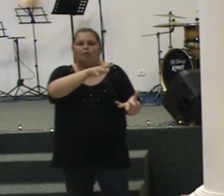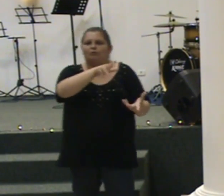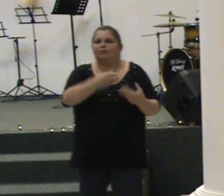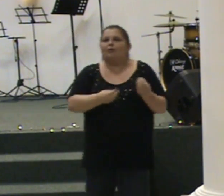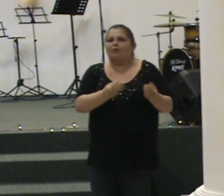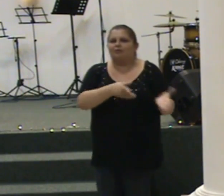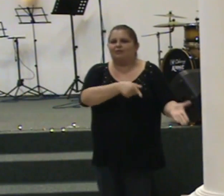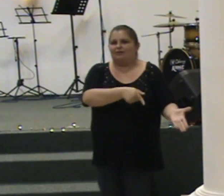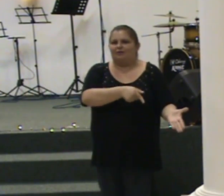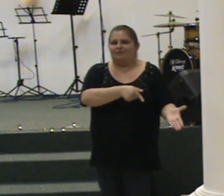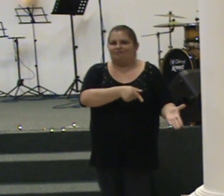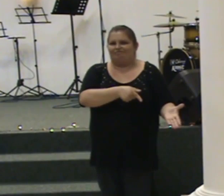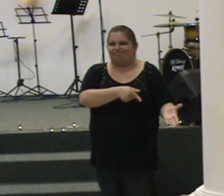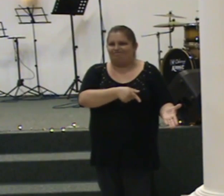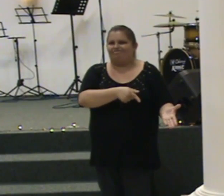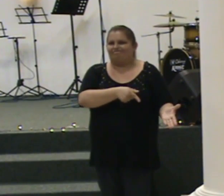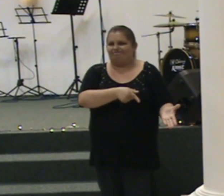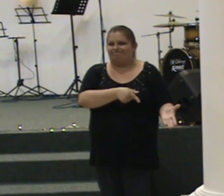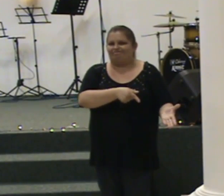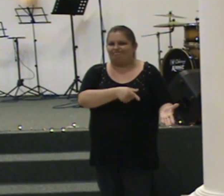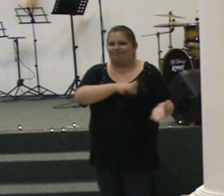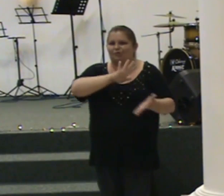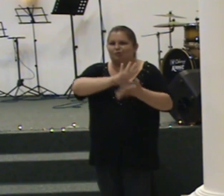Então, para muitos cristãos,